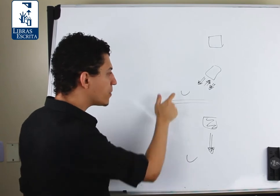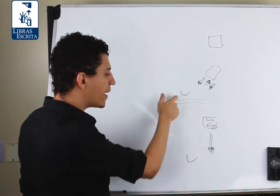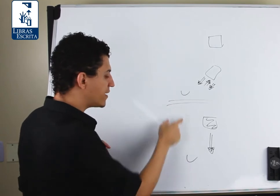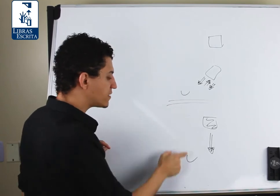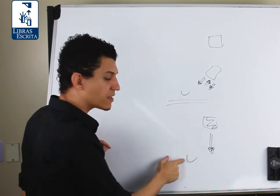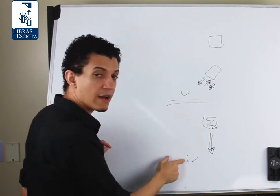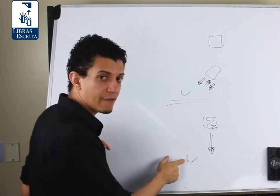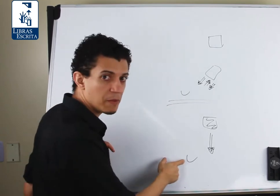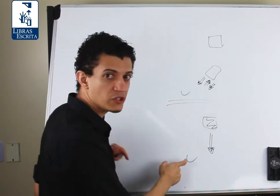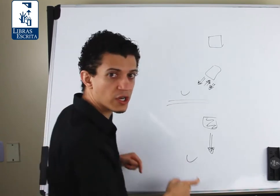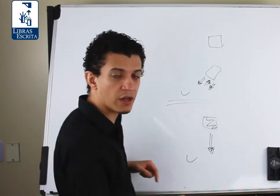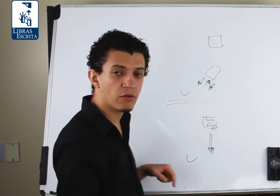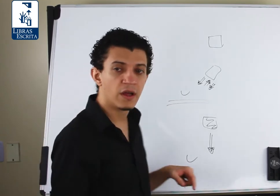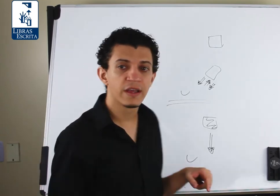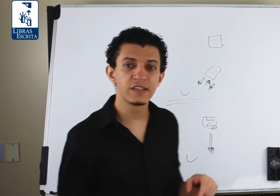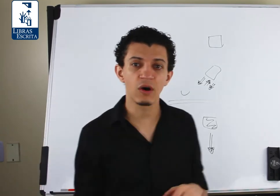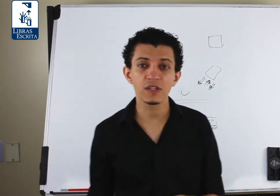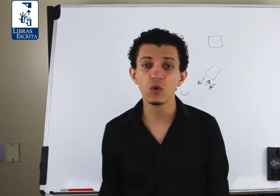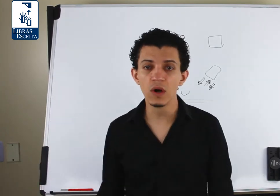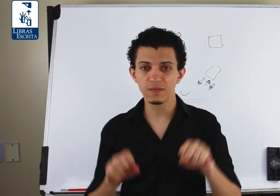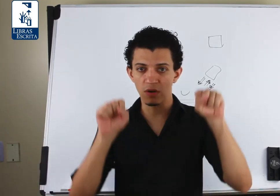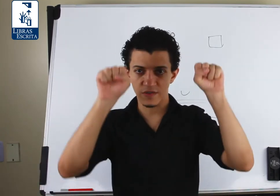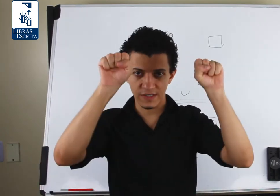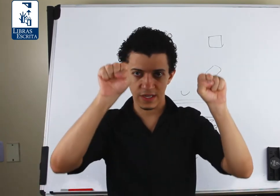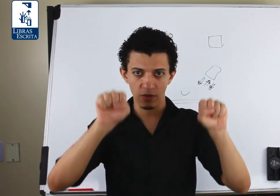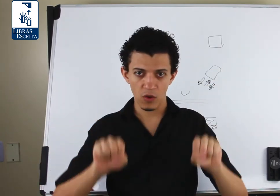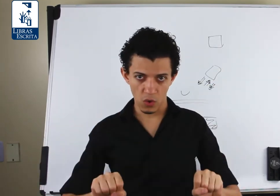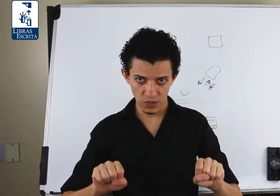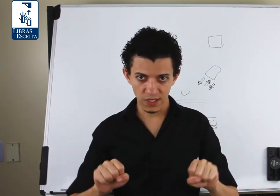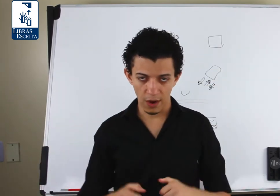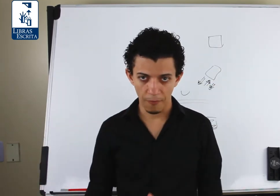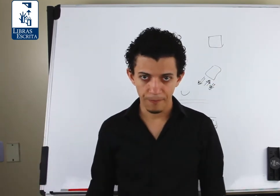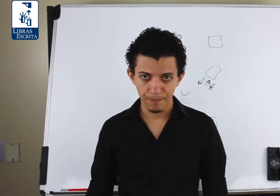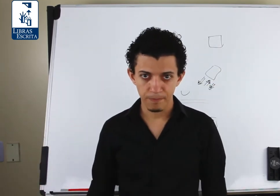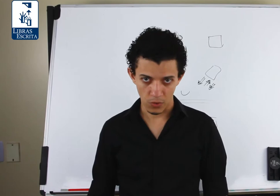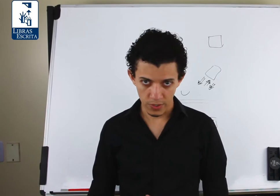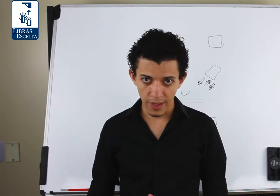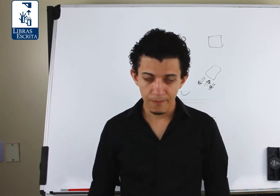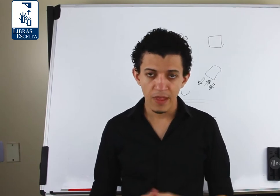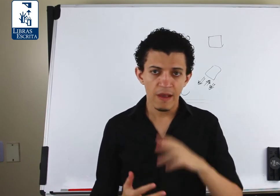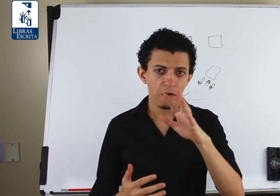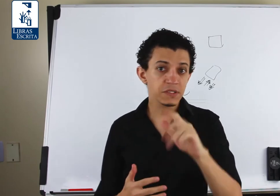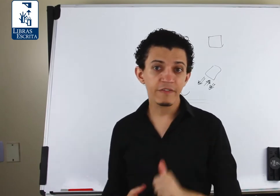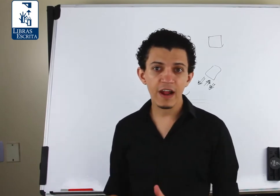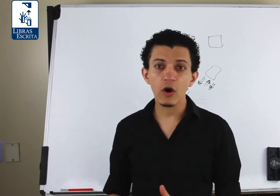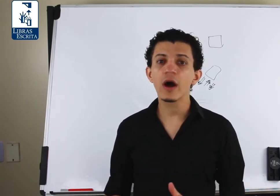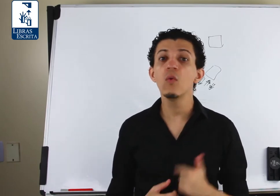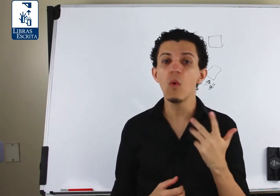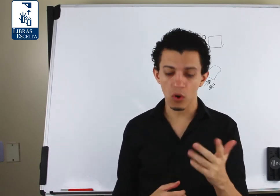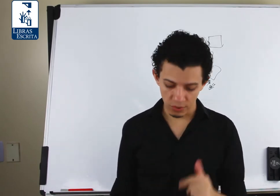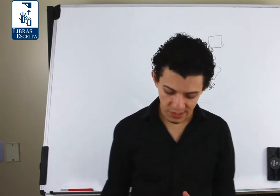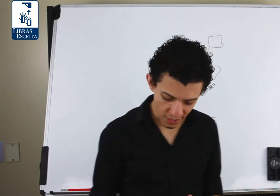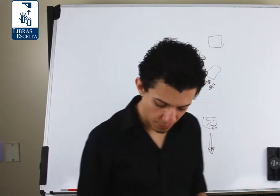aparece esse grafema indicando que são as duas mãos fazendo o sinal, ok? Vamos escrever agora um outro sinal.